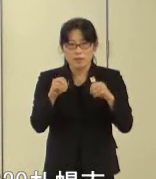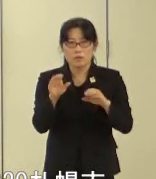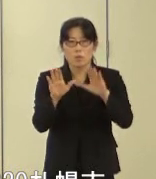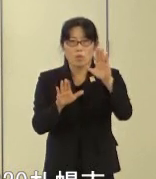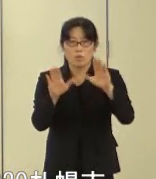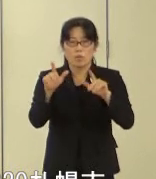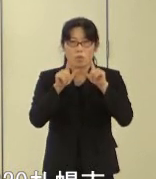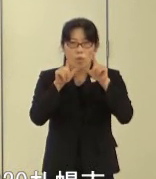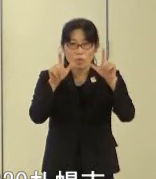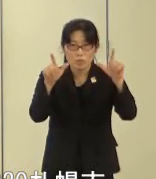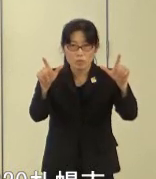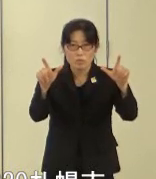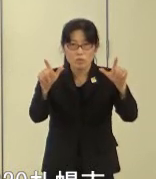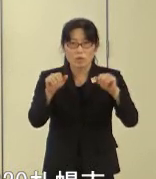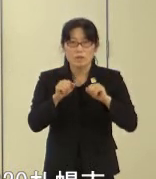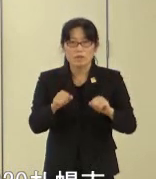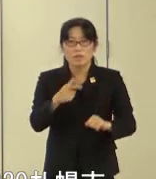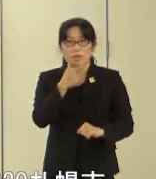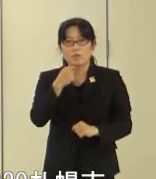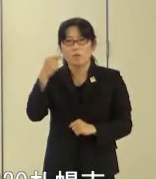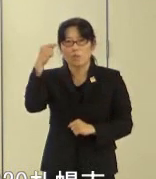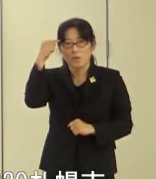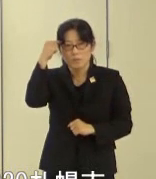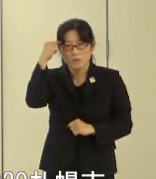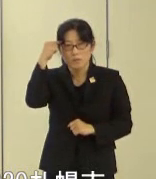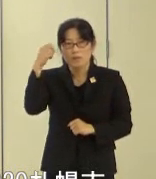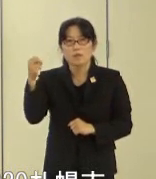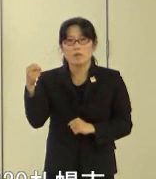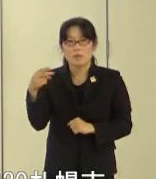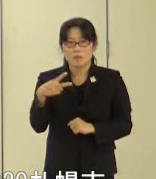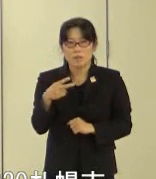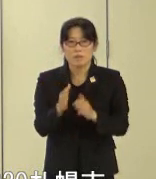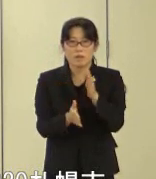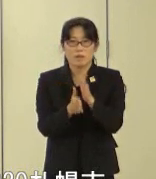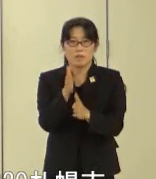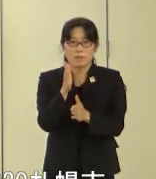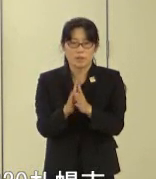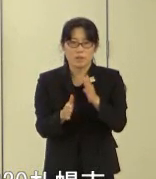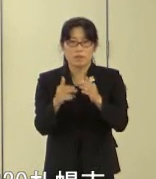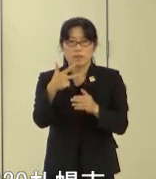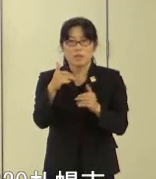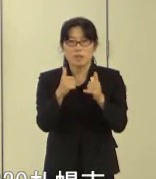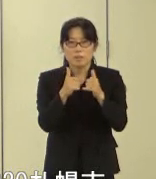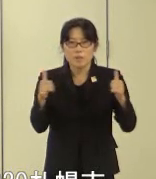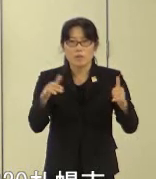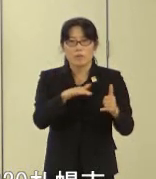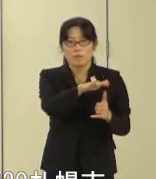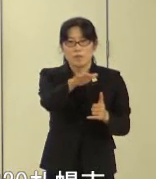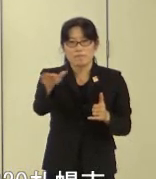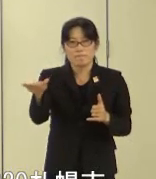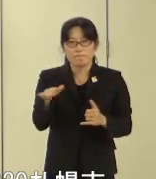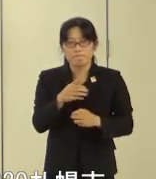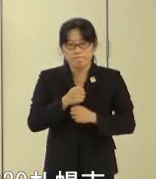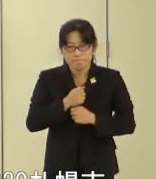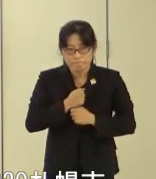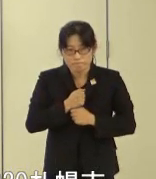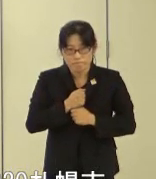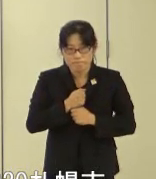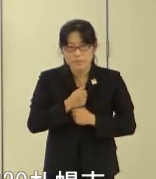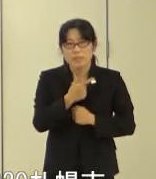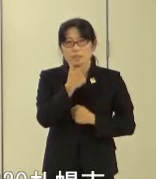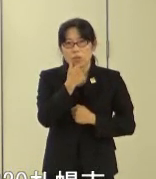報告をさせていただきますとともに、改めて市民の皆様にご注意をいただきたい点